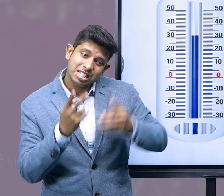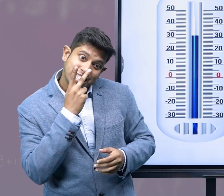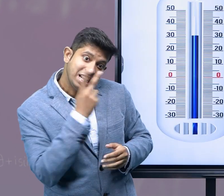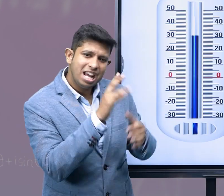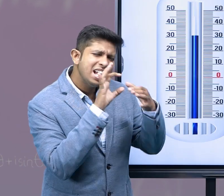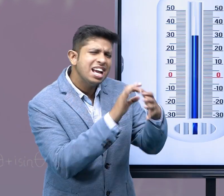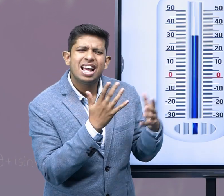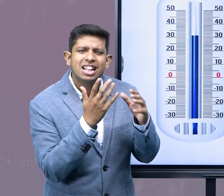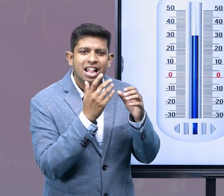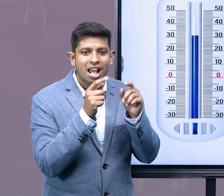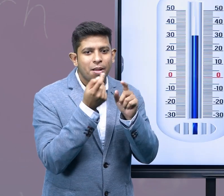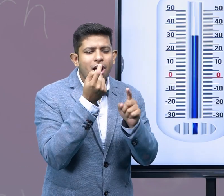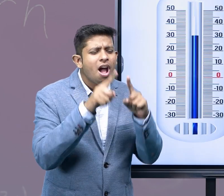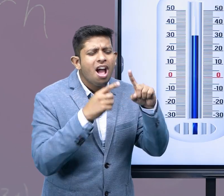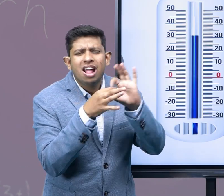पूर्णांकों का उपयोग करते हैं।